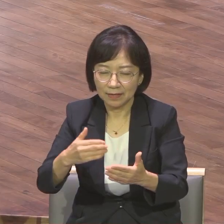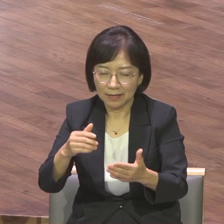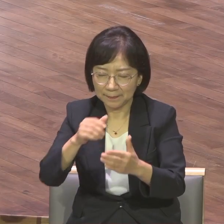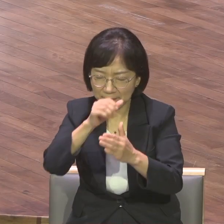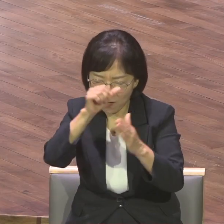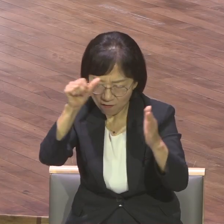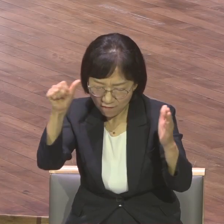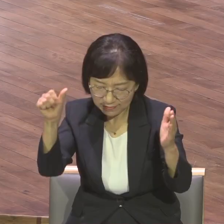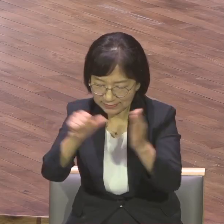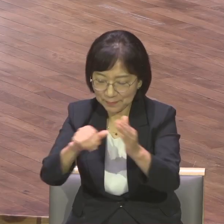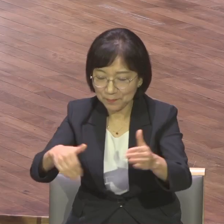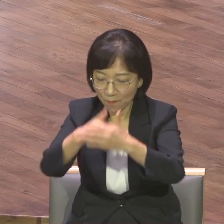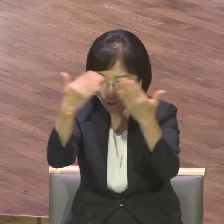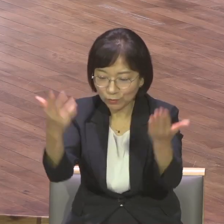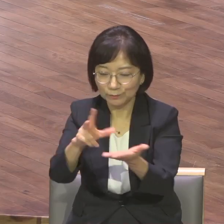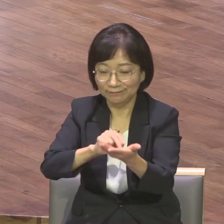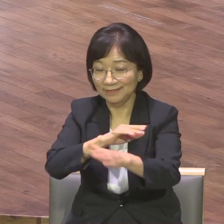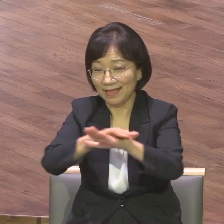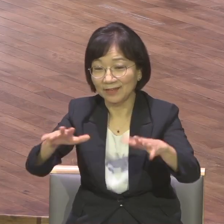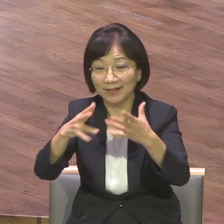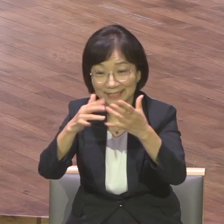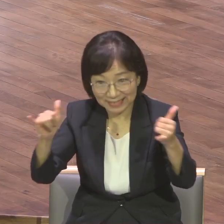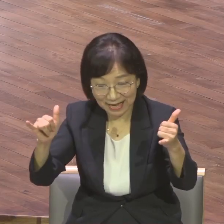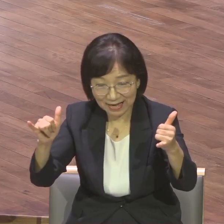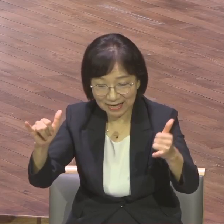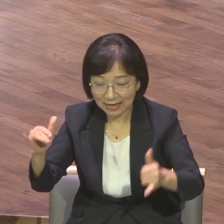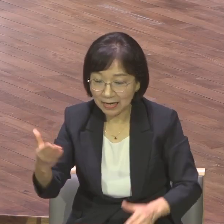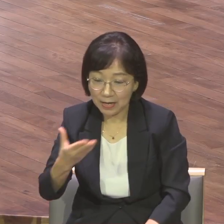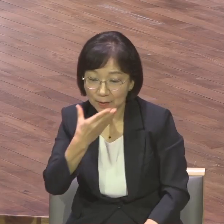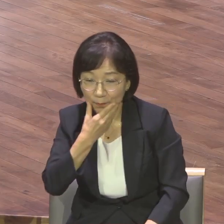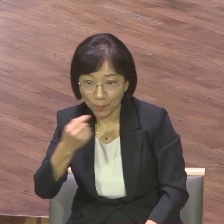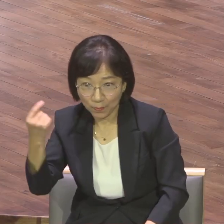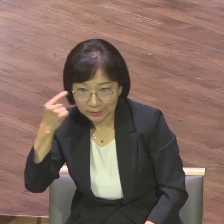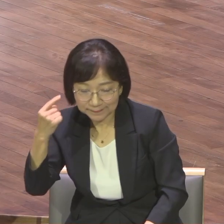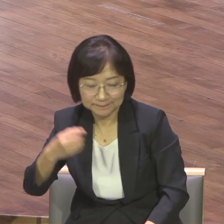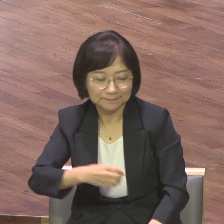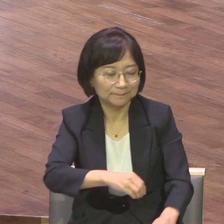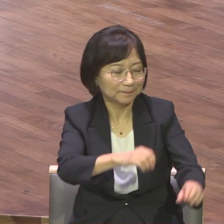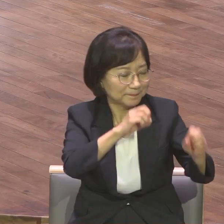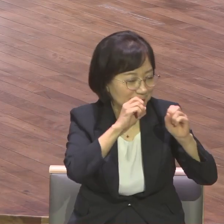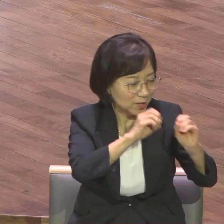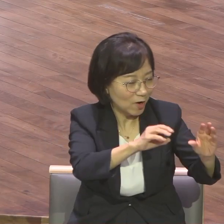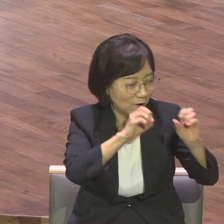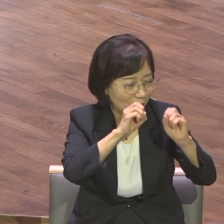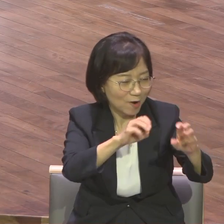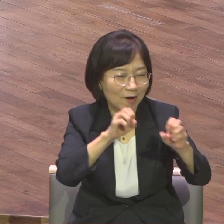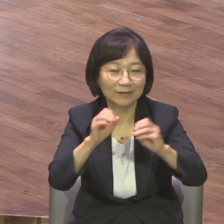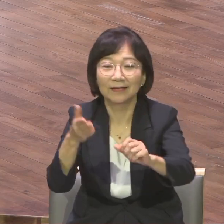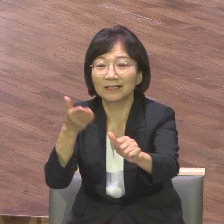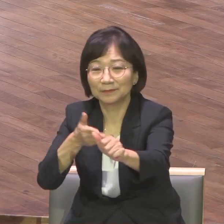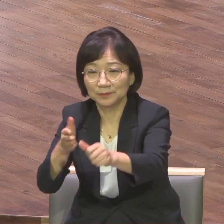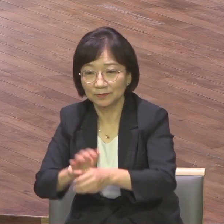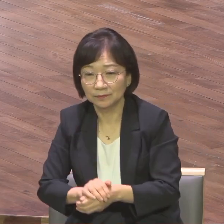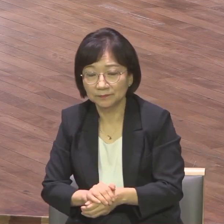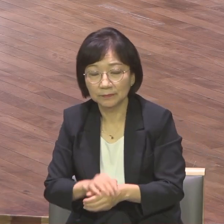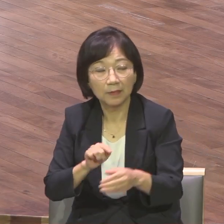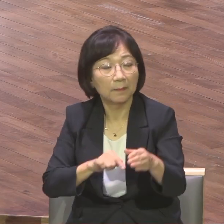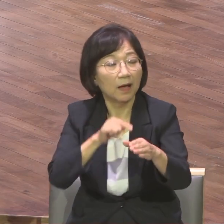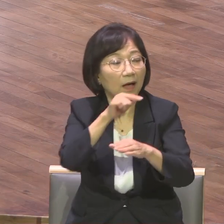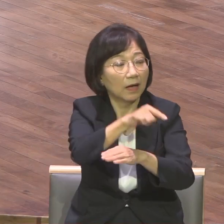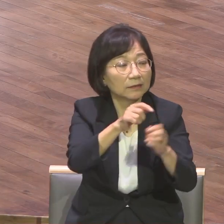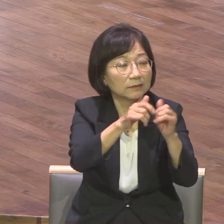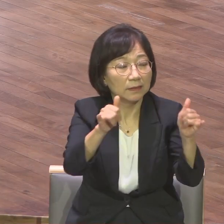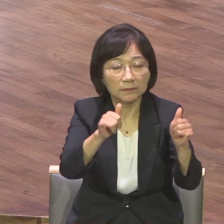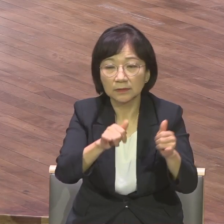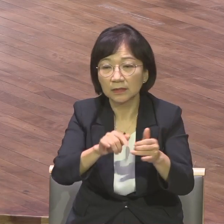되신다는 참 복음의 진리를 전하고 있으면 돼요. 만나는 사람마다 이거 모르잖아요. 예수님이